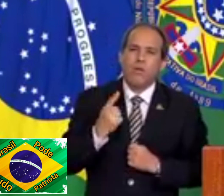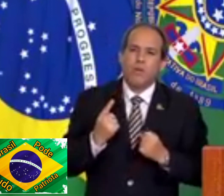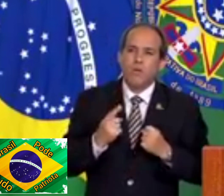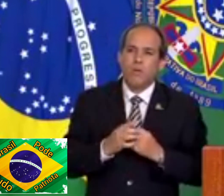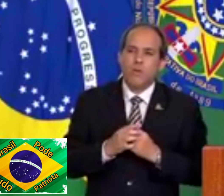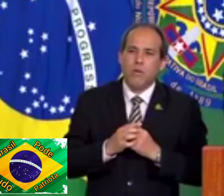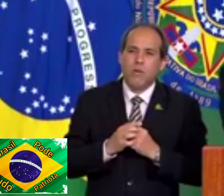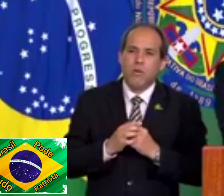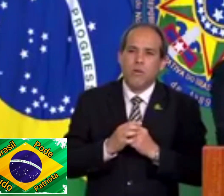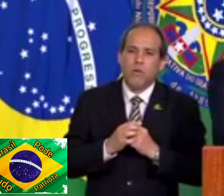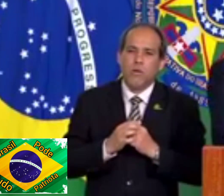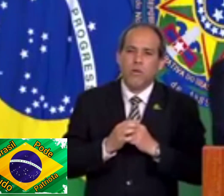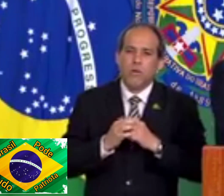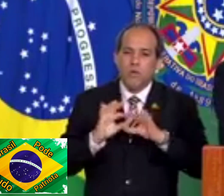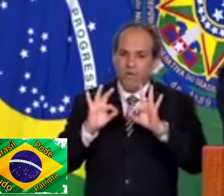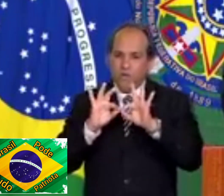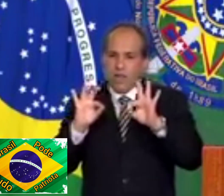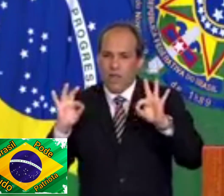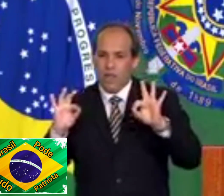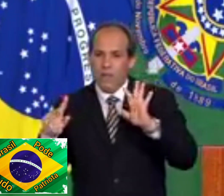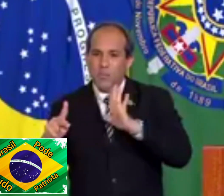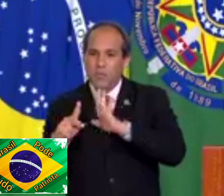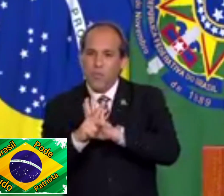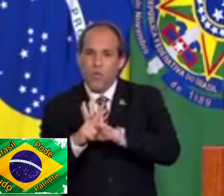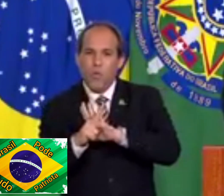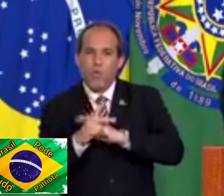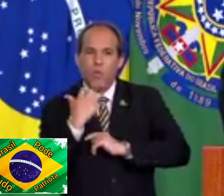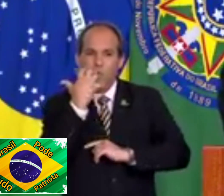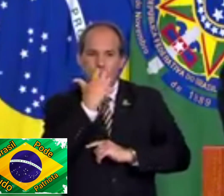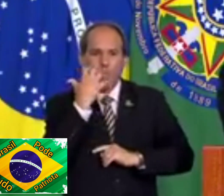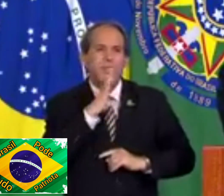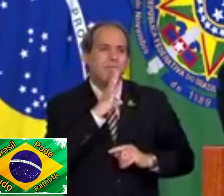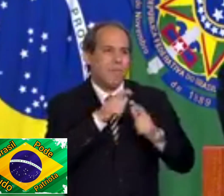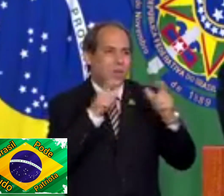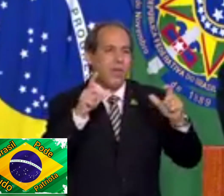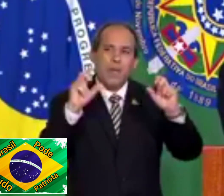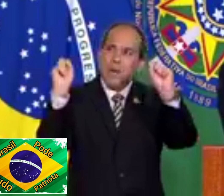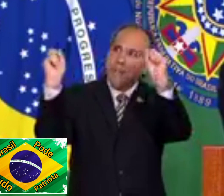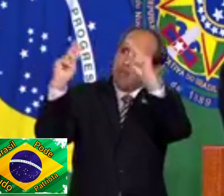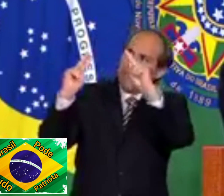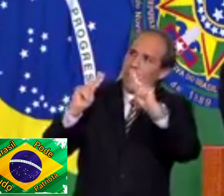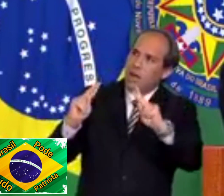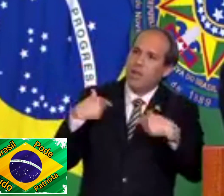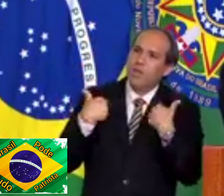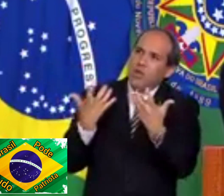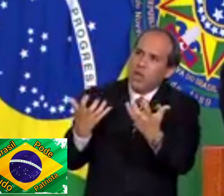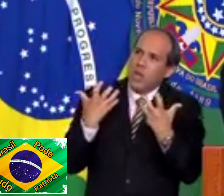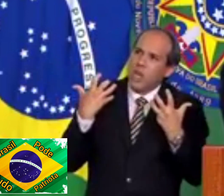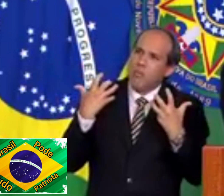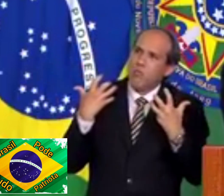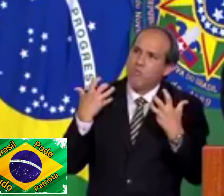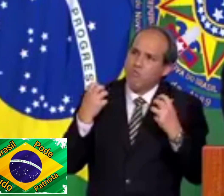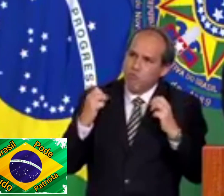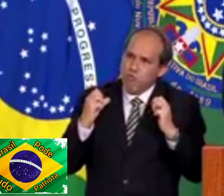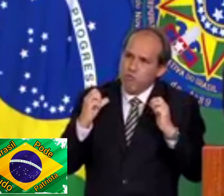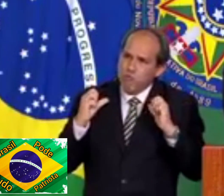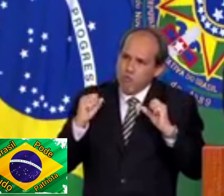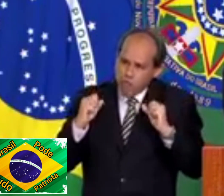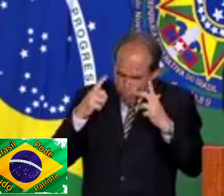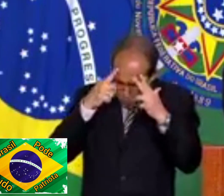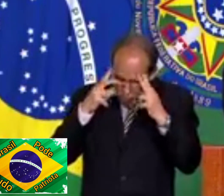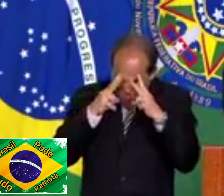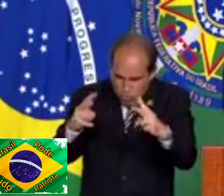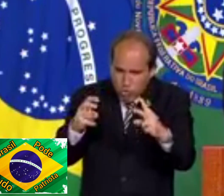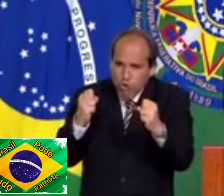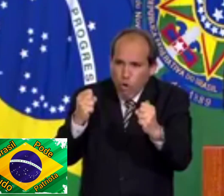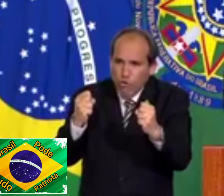de uma canção conhecida por todos. A paz queremos com fervor. A guerra